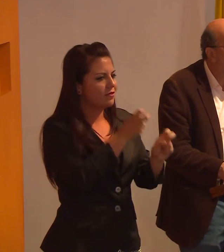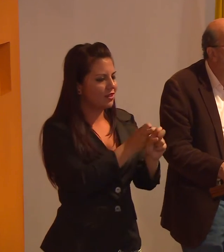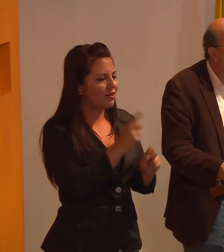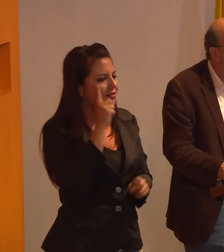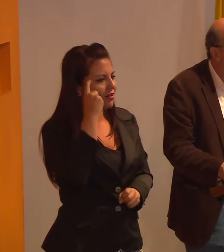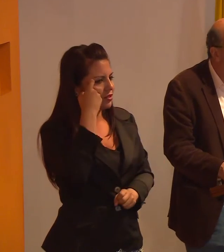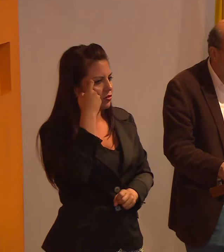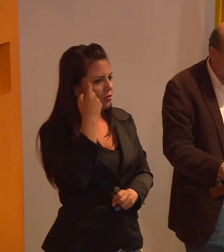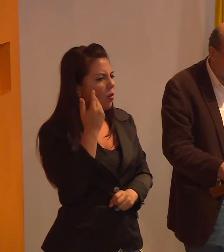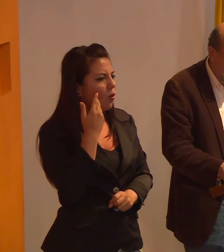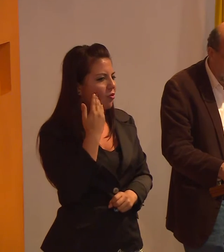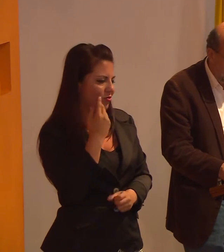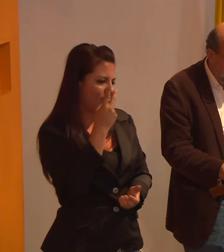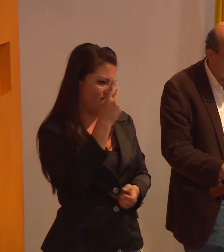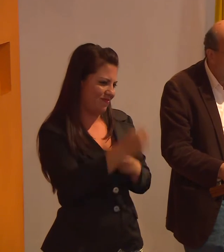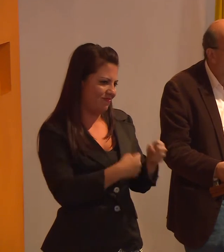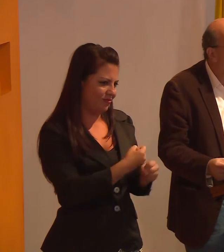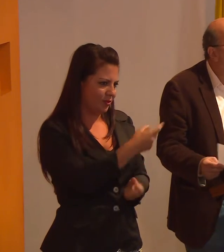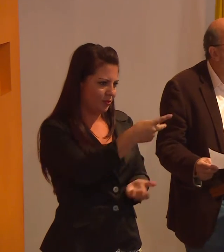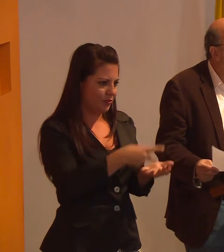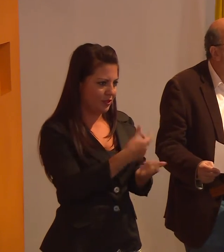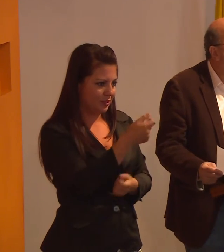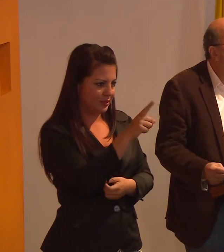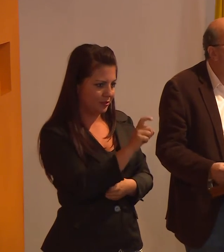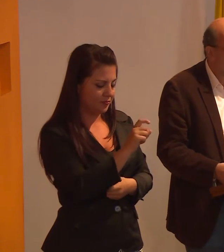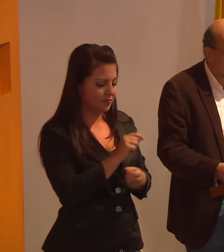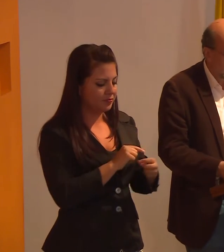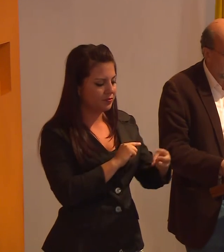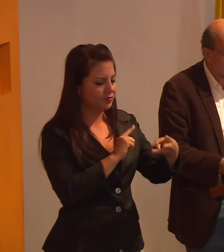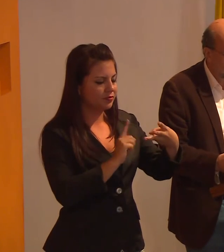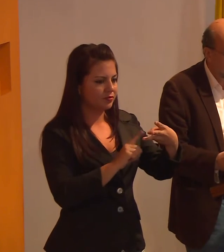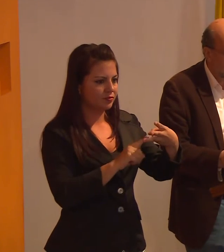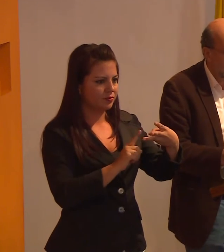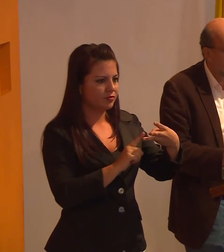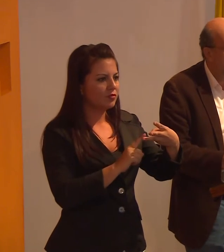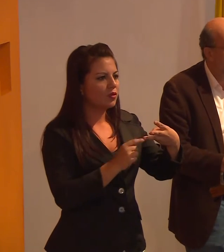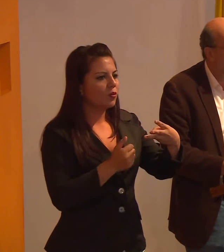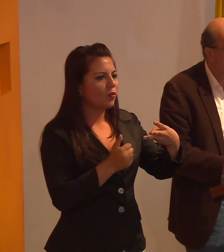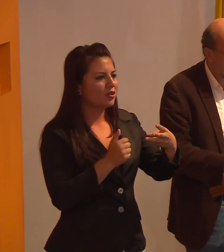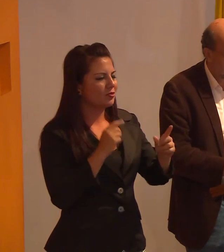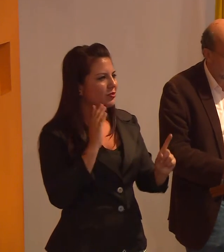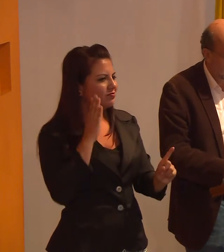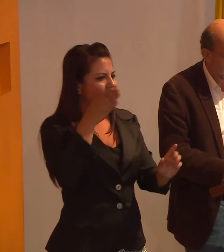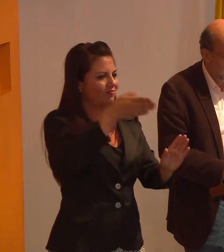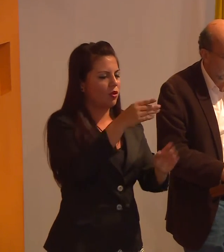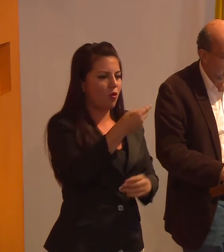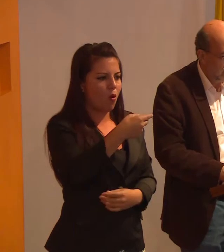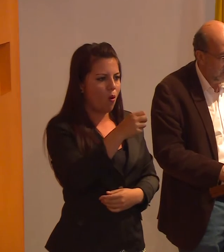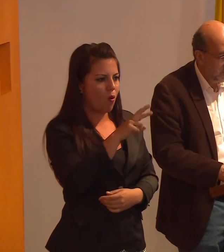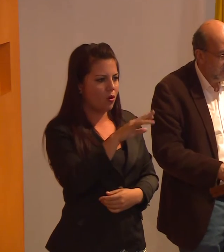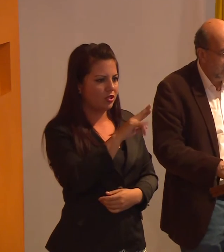para 2016. Y tres, horizontes de acción.